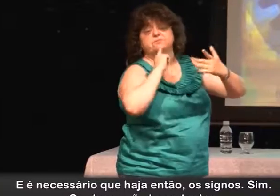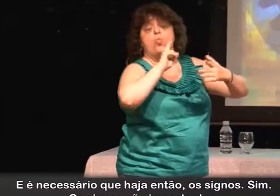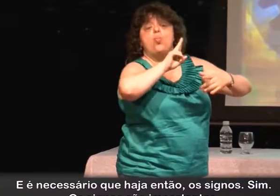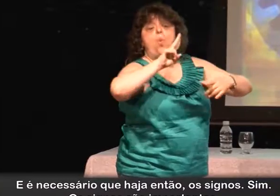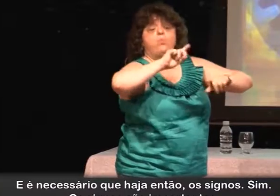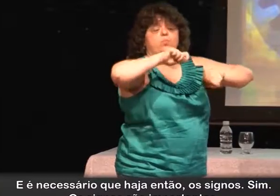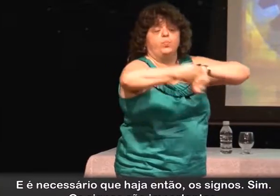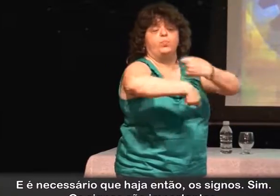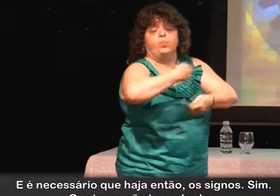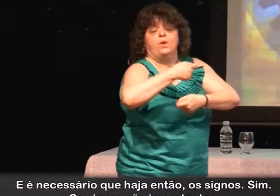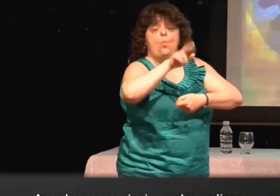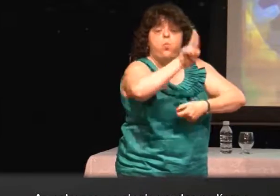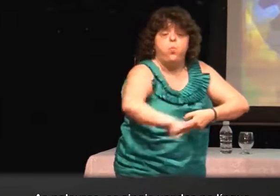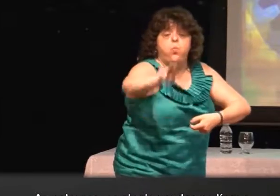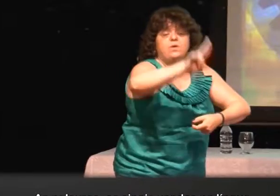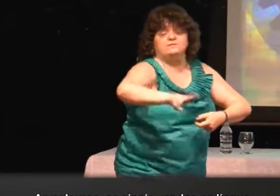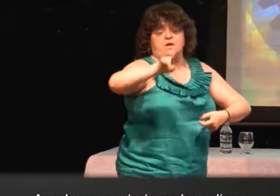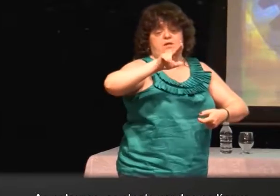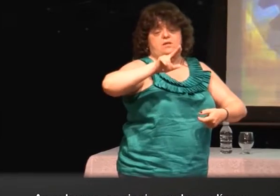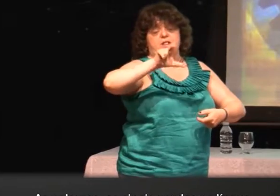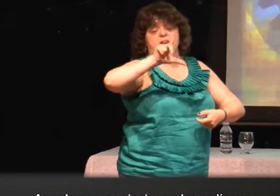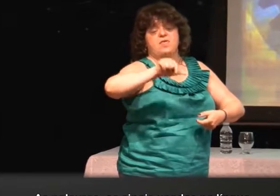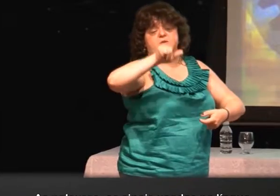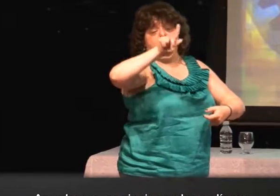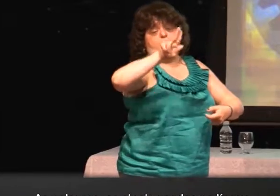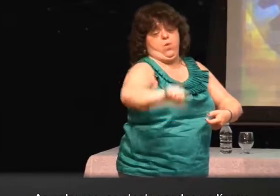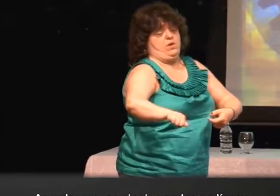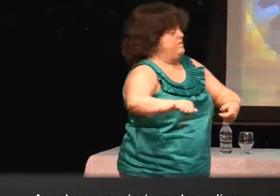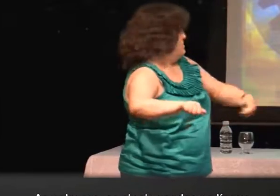são importantes, as palavras, os sinais usados na língua.